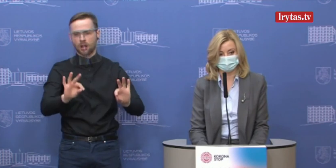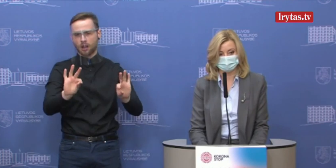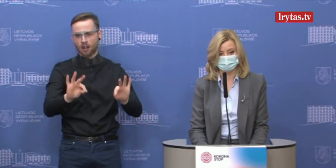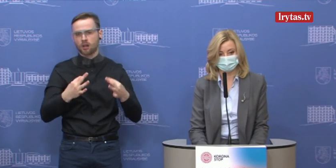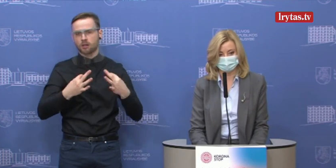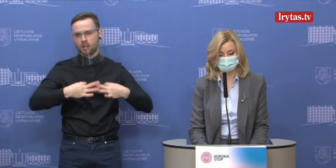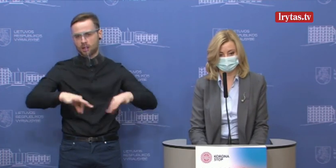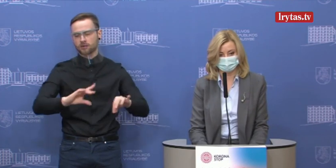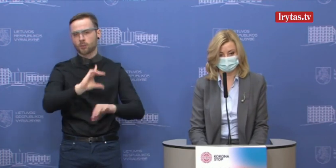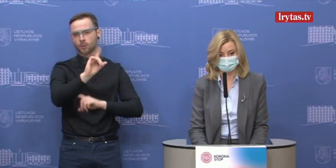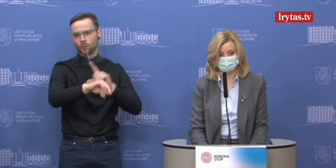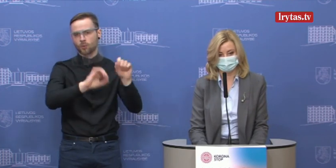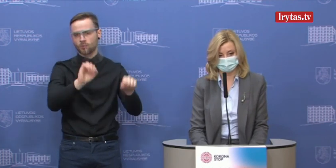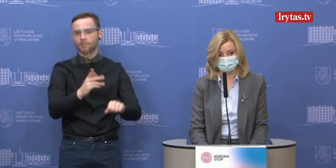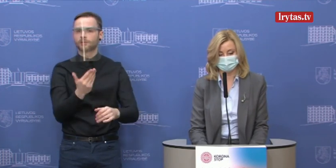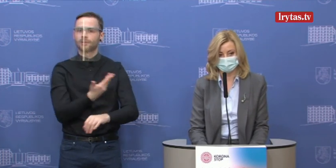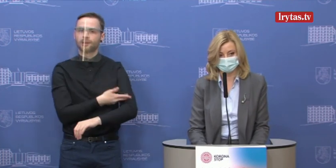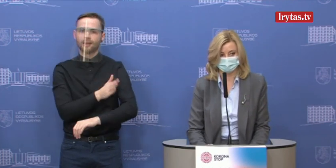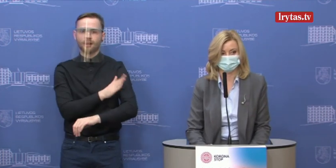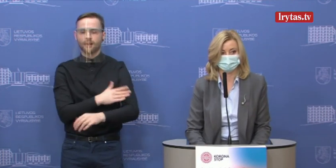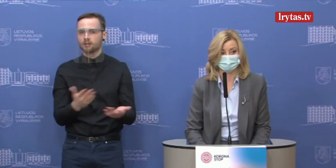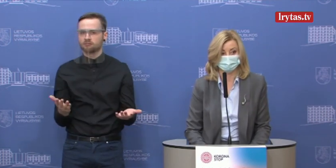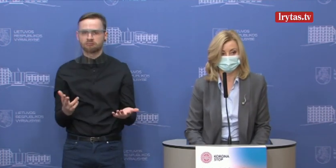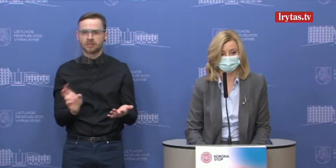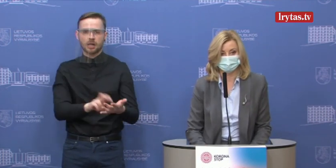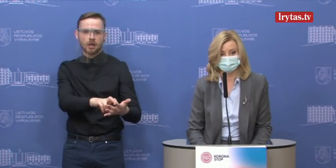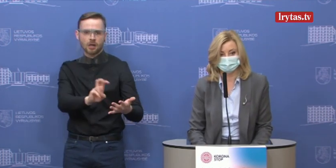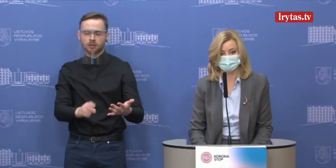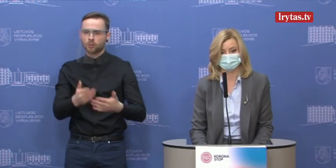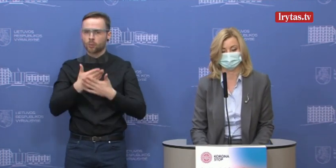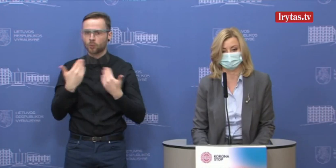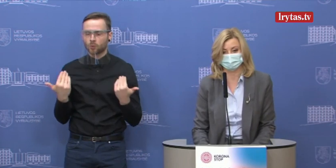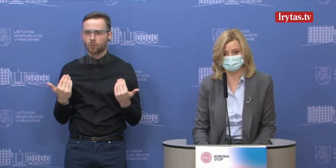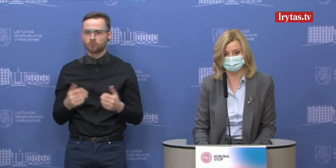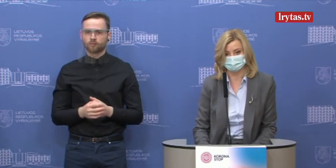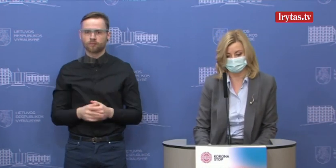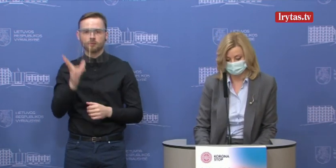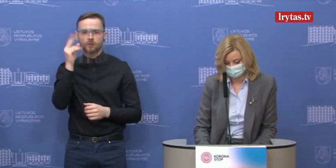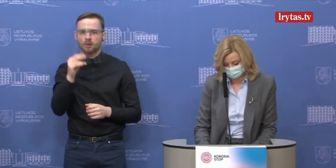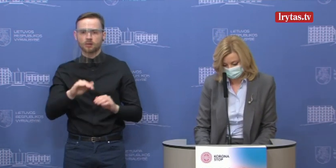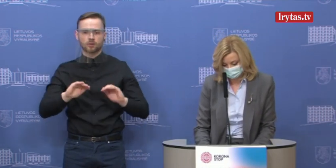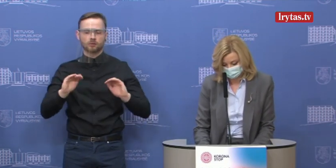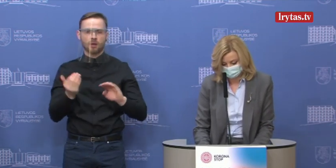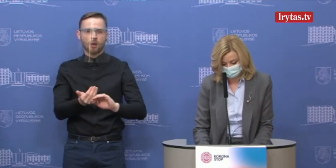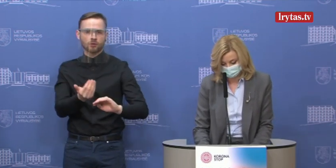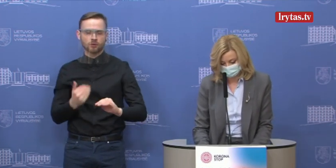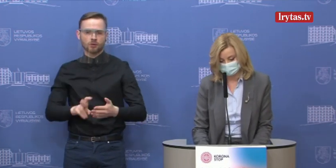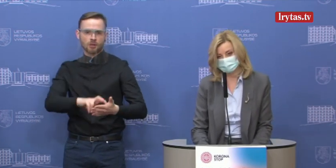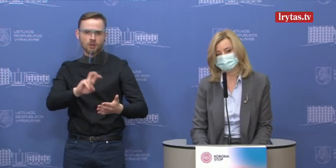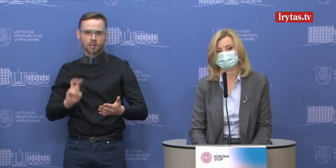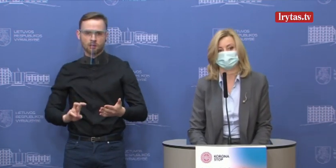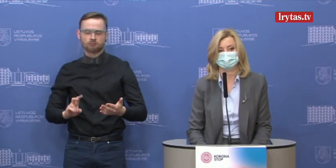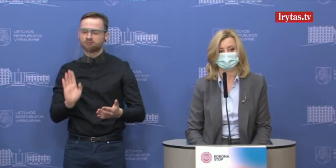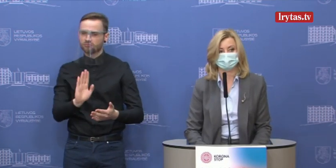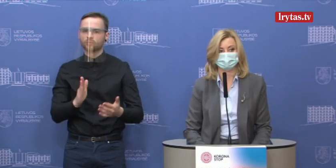kas Lenkai neatsisako, negirdėjau, kad bent jau būtų trumpinamas terminas. Jie išlaikys sienų